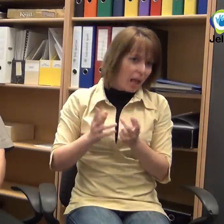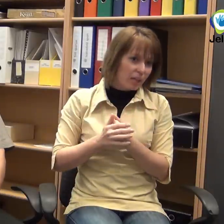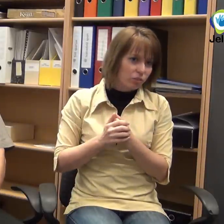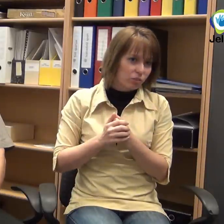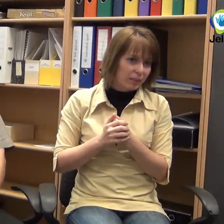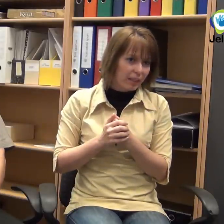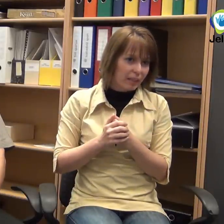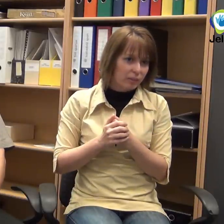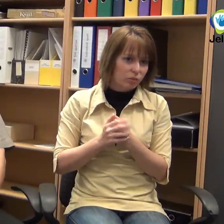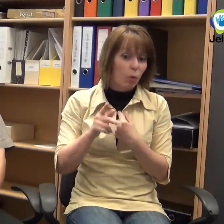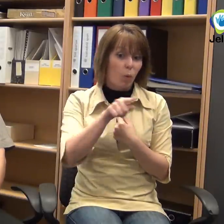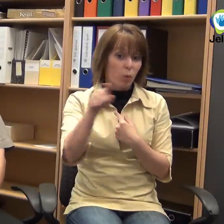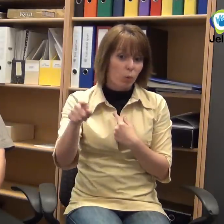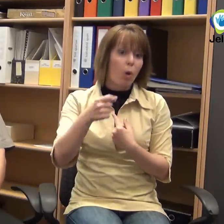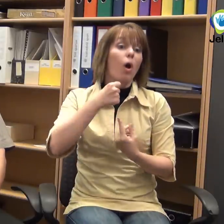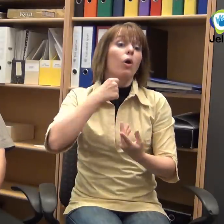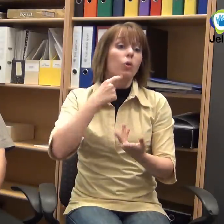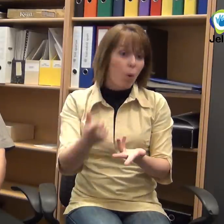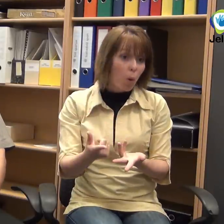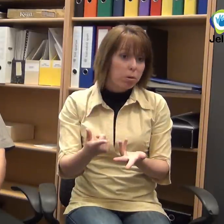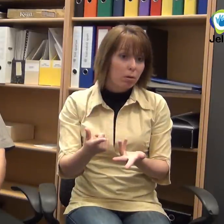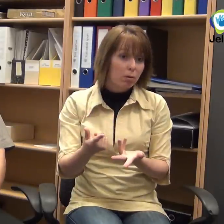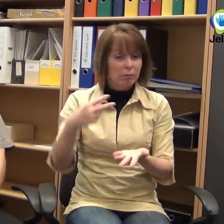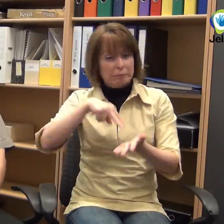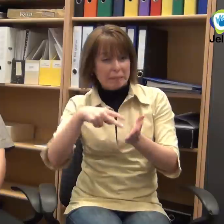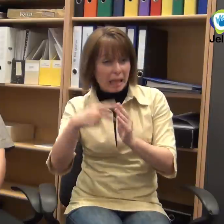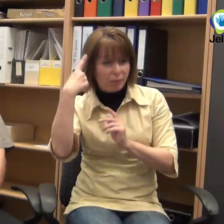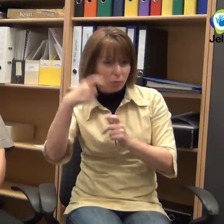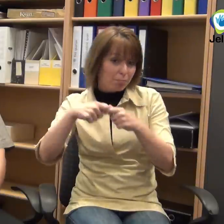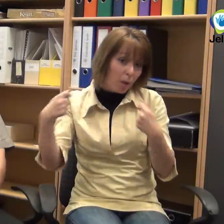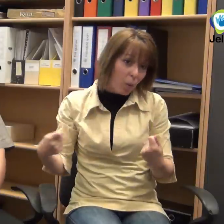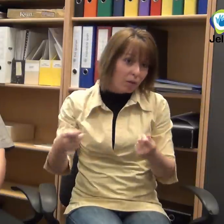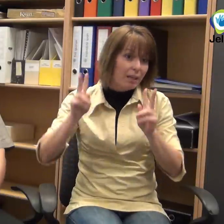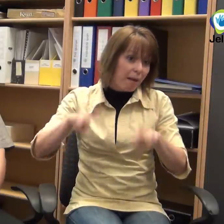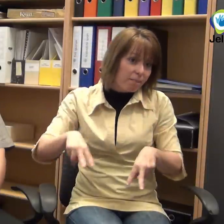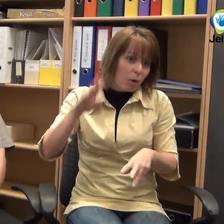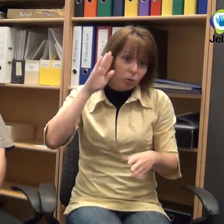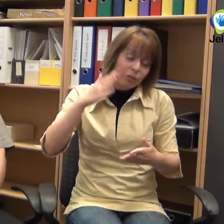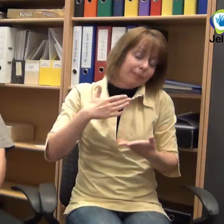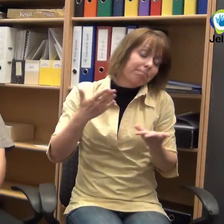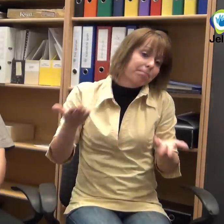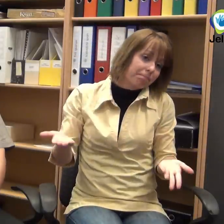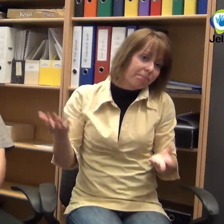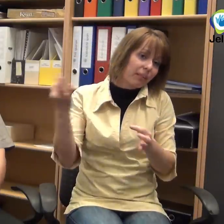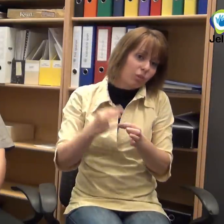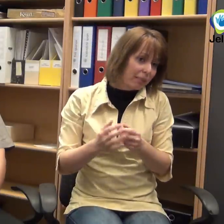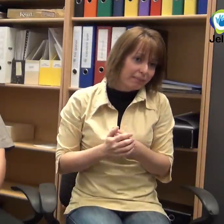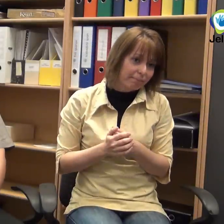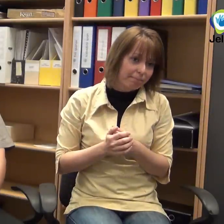hogy ők jobb konstrukcióba meg tudják valósítani ezt az